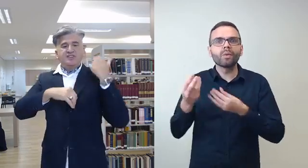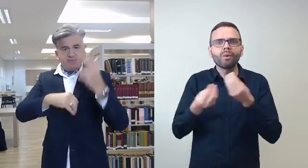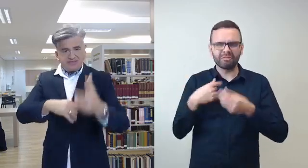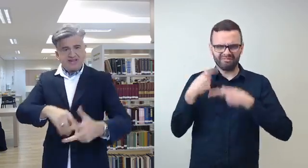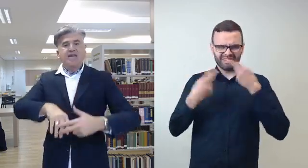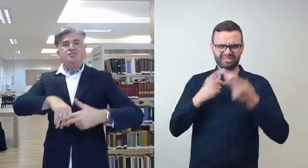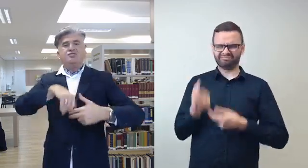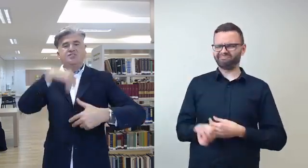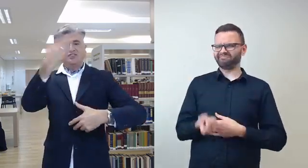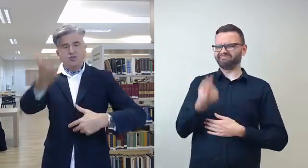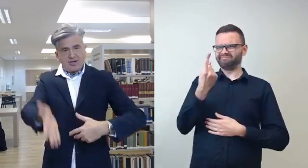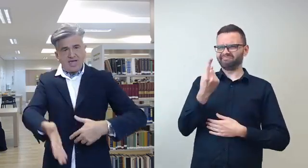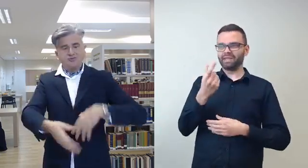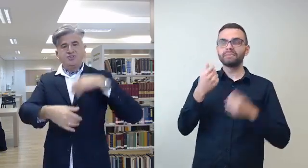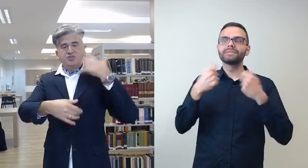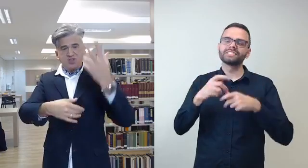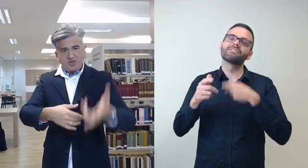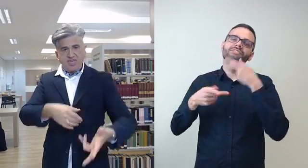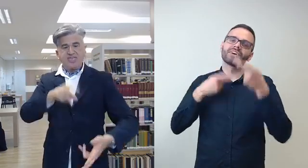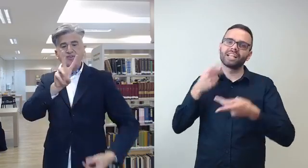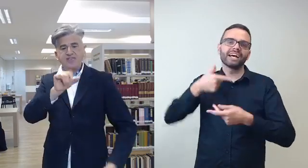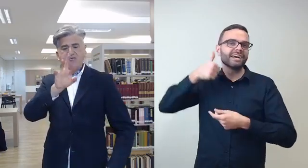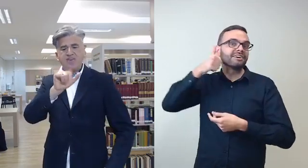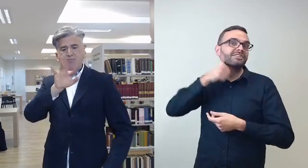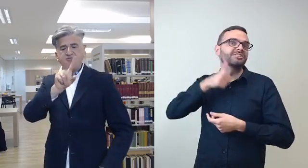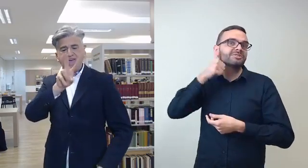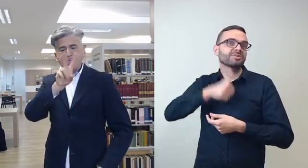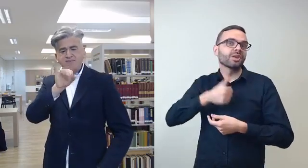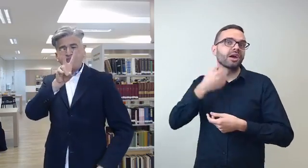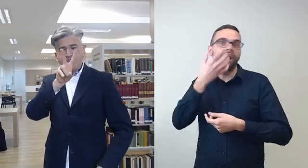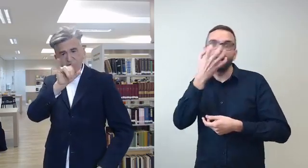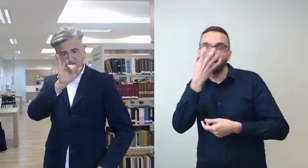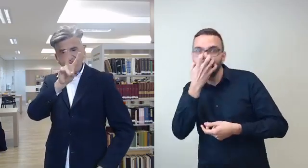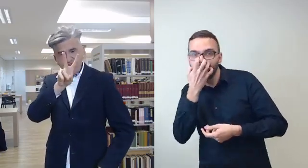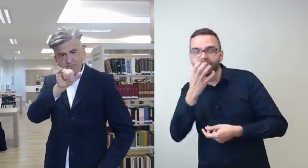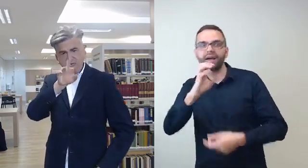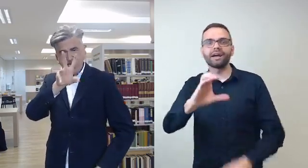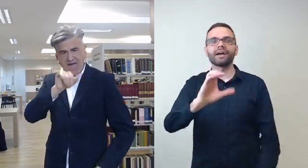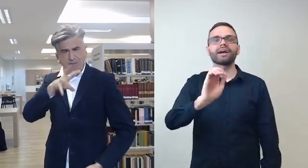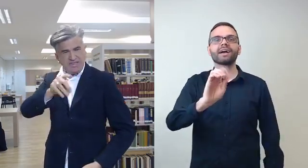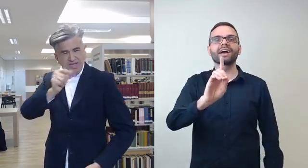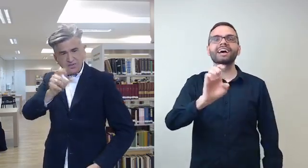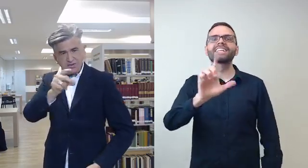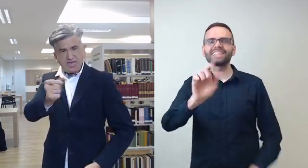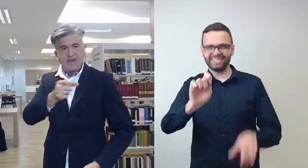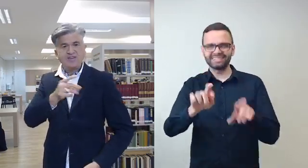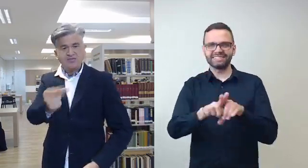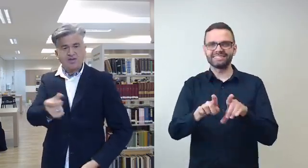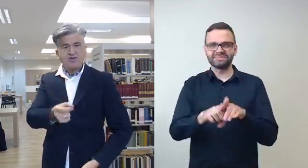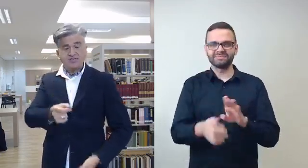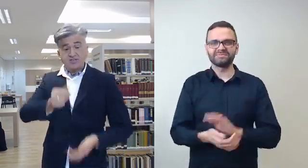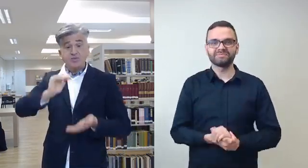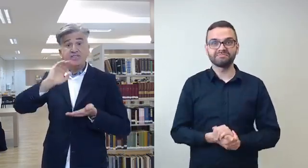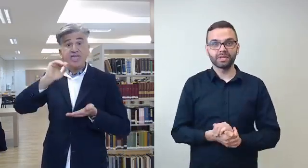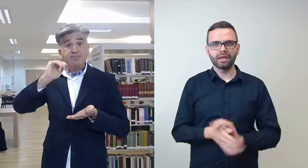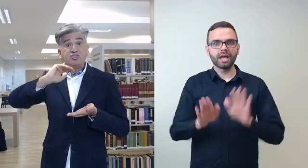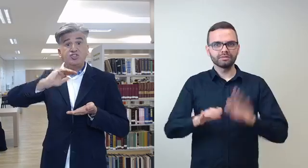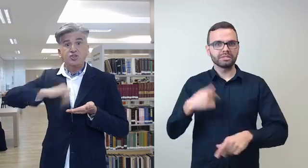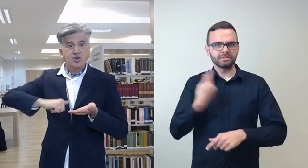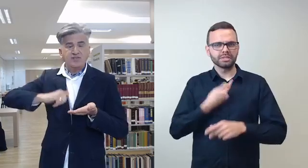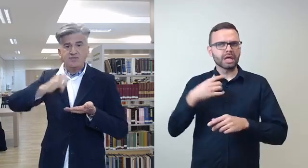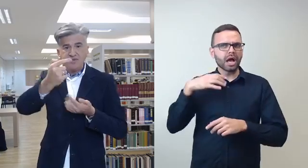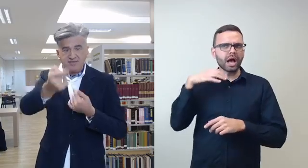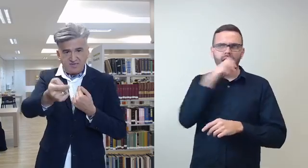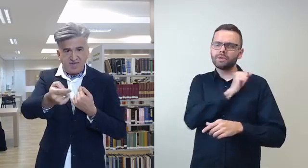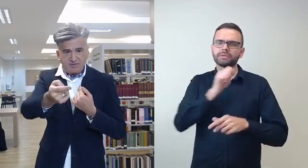de fazer mestrado, de fazer doutorado, de não sei o quê. E ele usava o verbo vai, que é ouvir, né? rapidão, e o cara fazendo a voz. E o intérprete